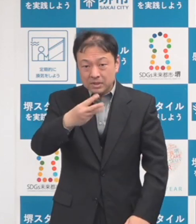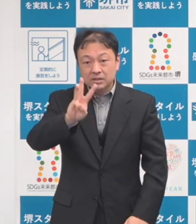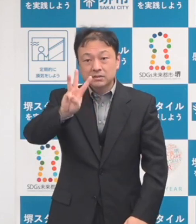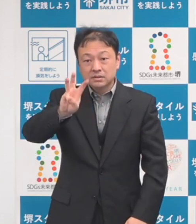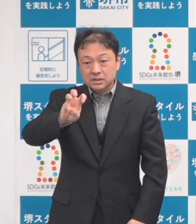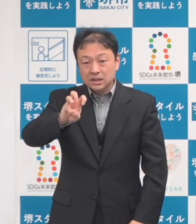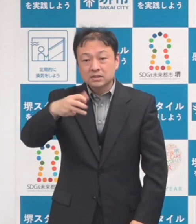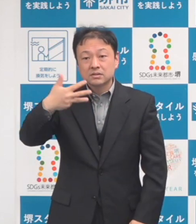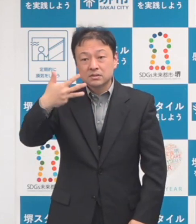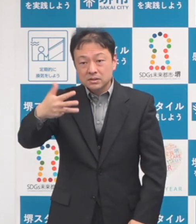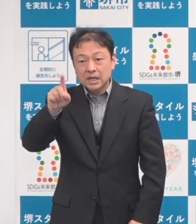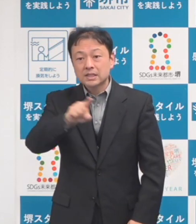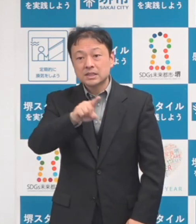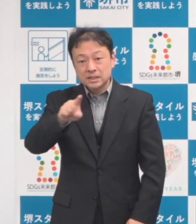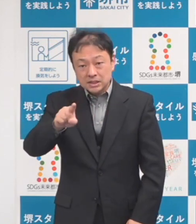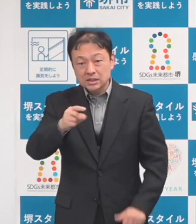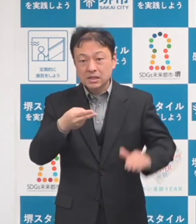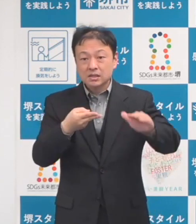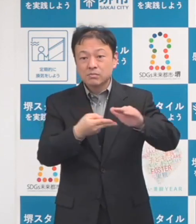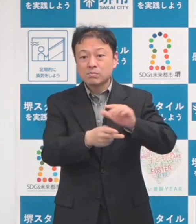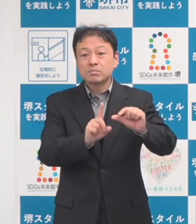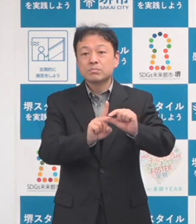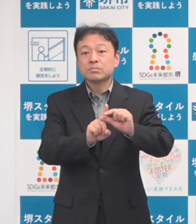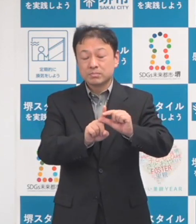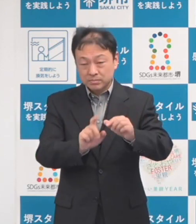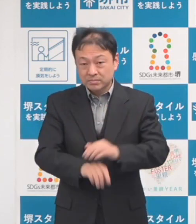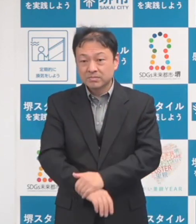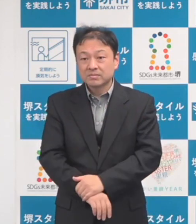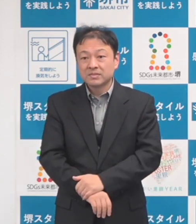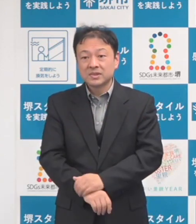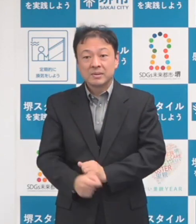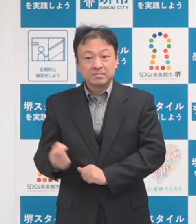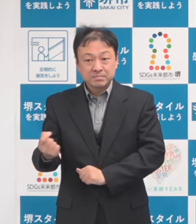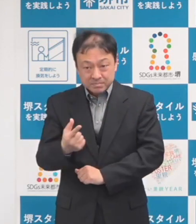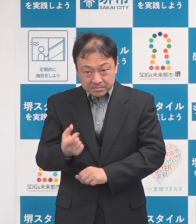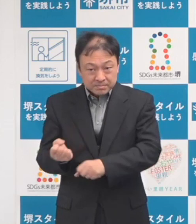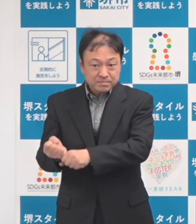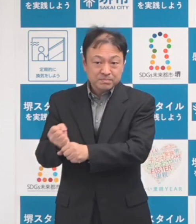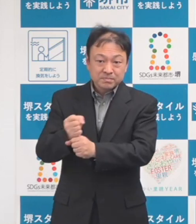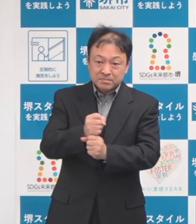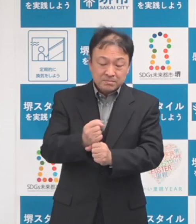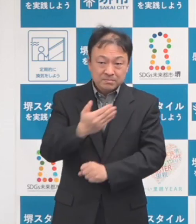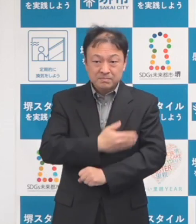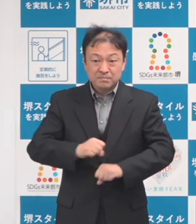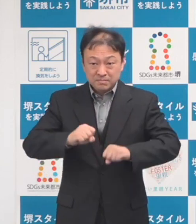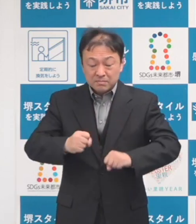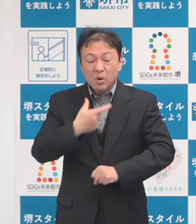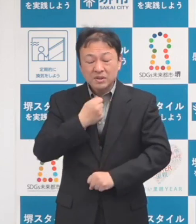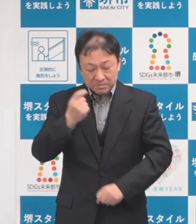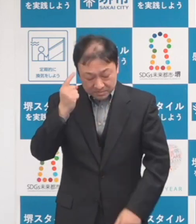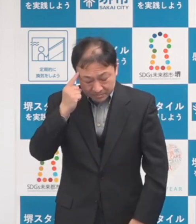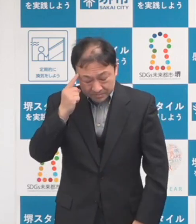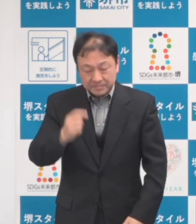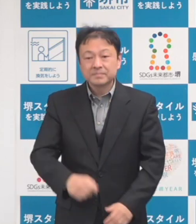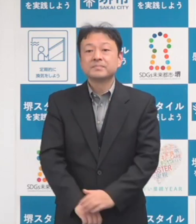人の方が入院をされておられます。一日も早いご回復を心より願っております。